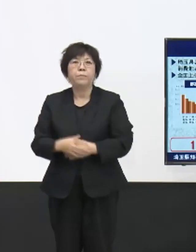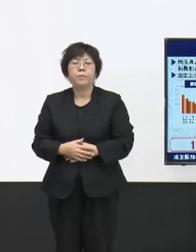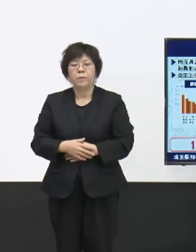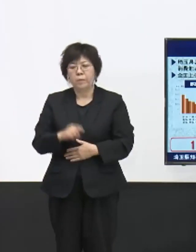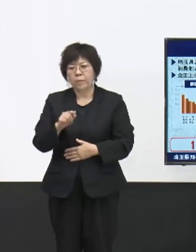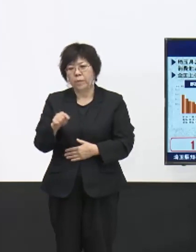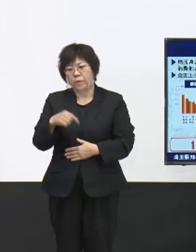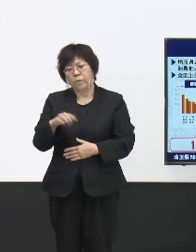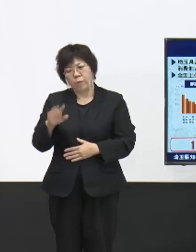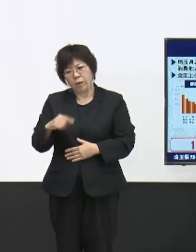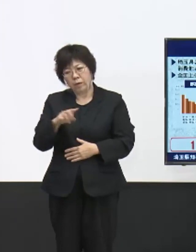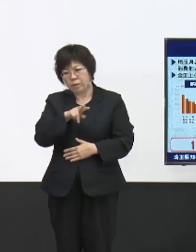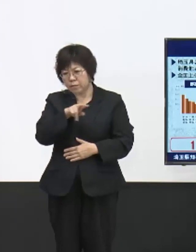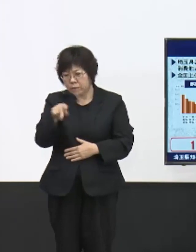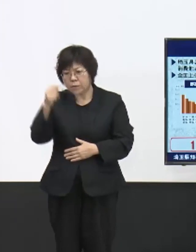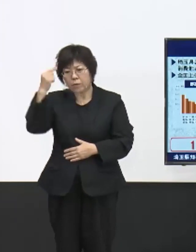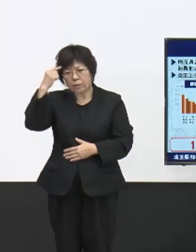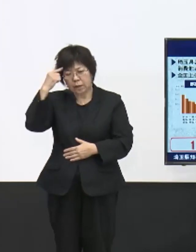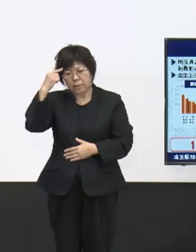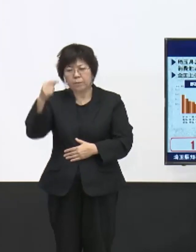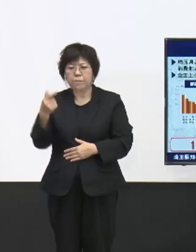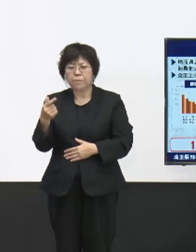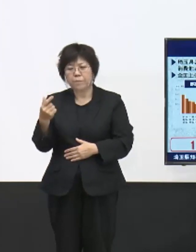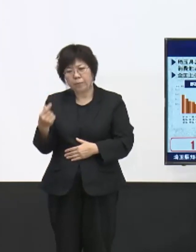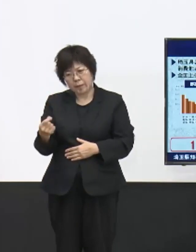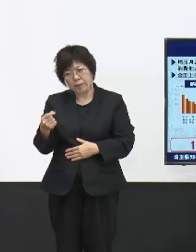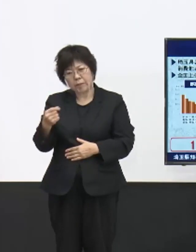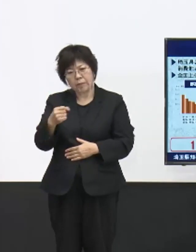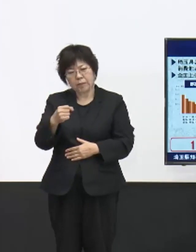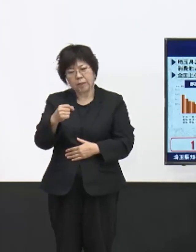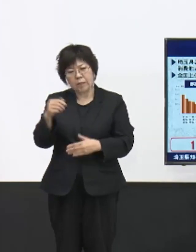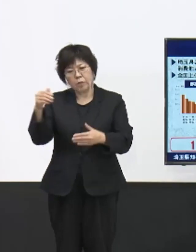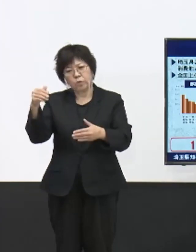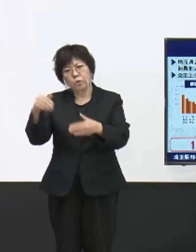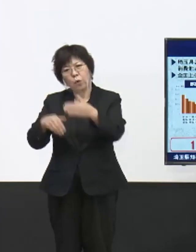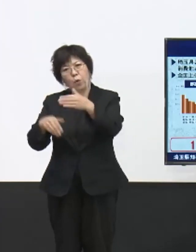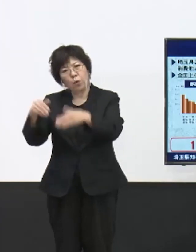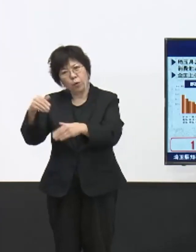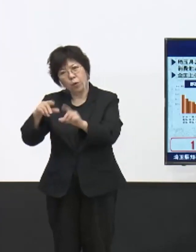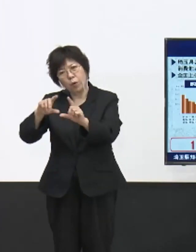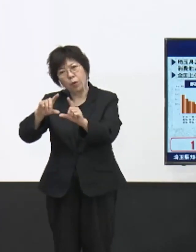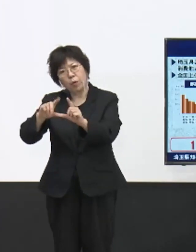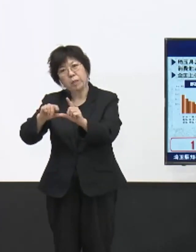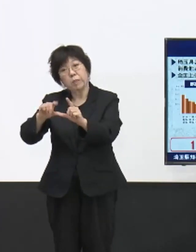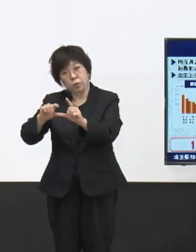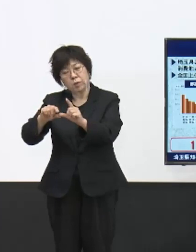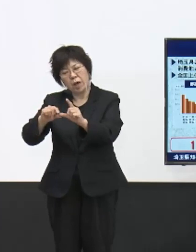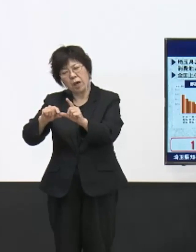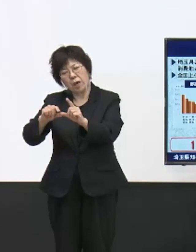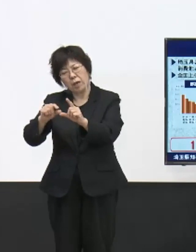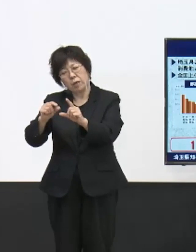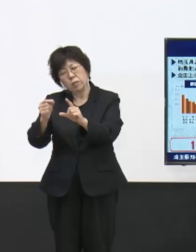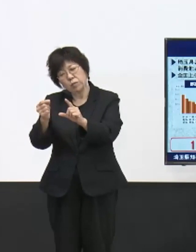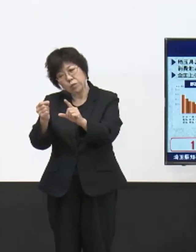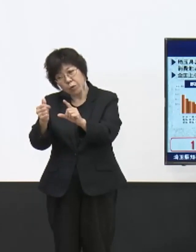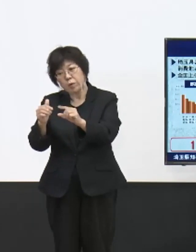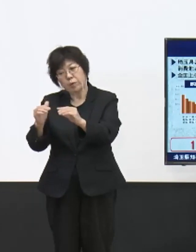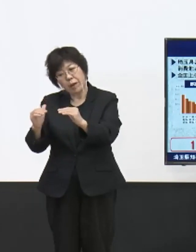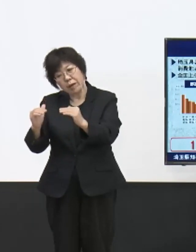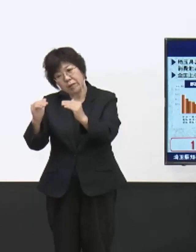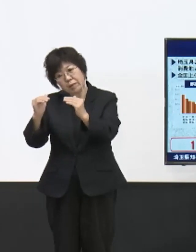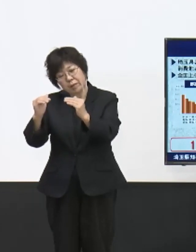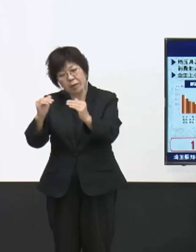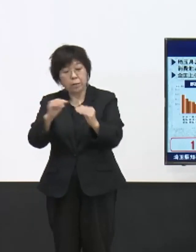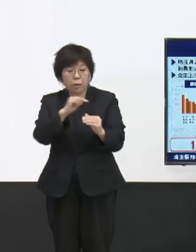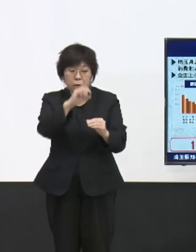すごく強く思ったのは、投票率がやっぱり衆議院選挙に引っ張られて、高く、まあ、引っ張られたかどうか分かりませんが、引っ張